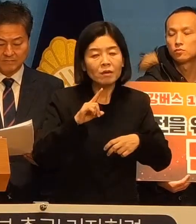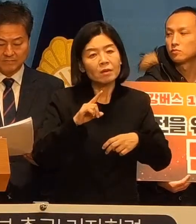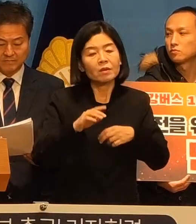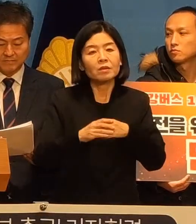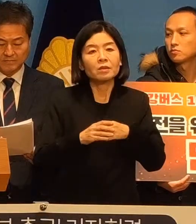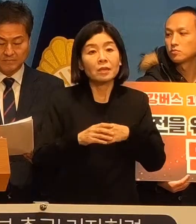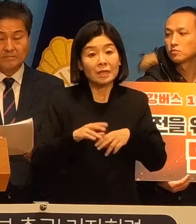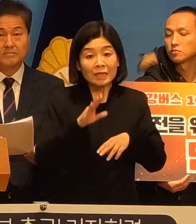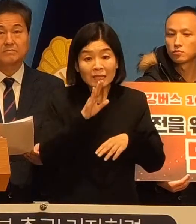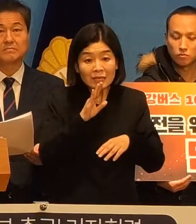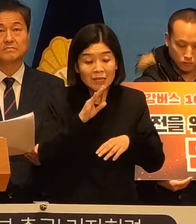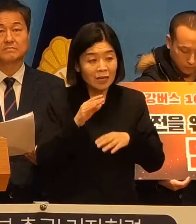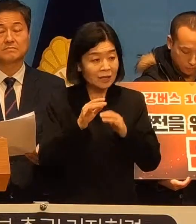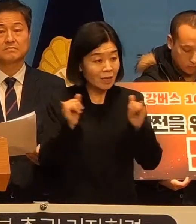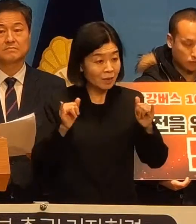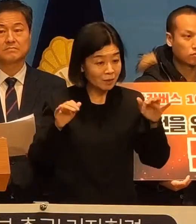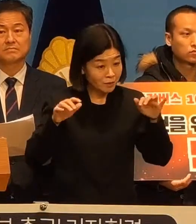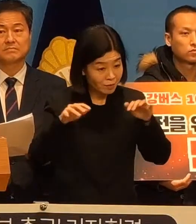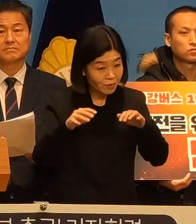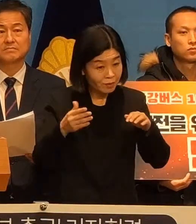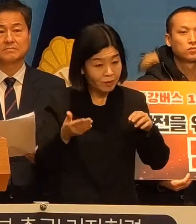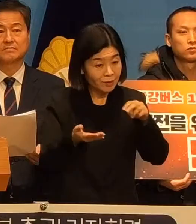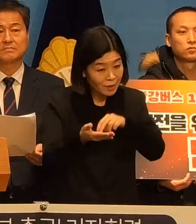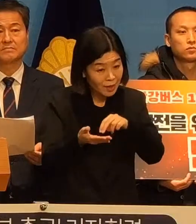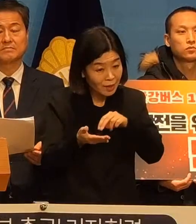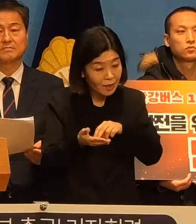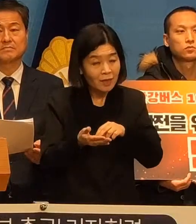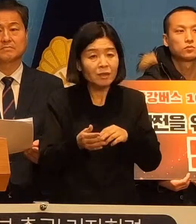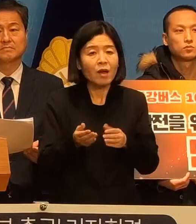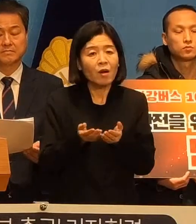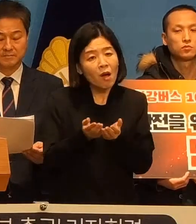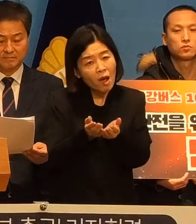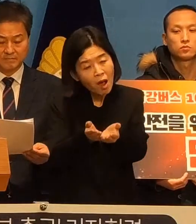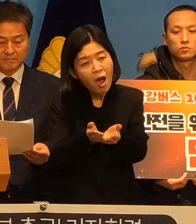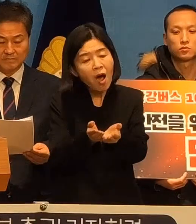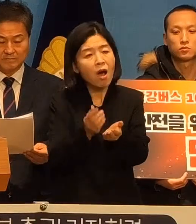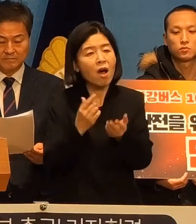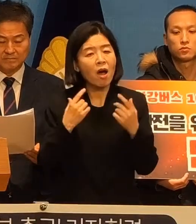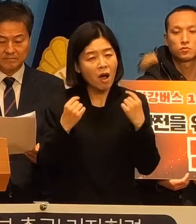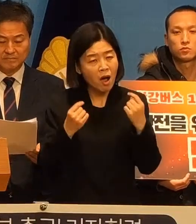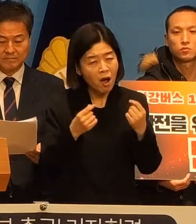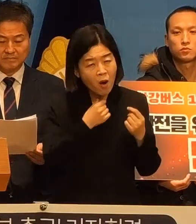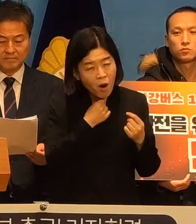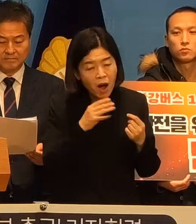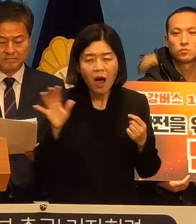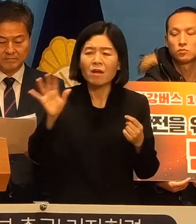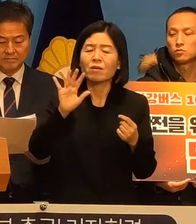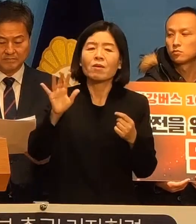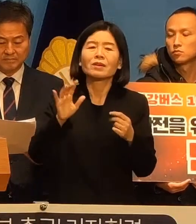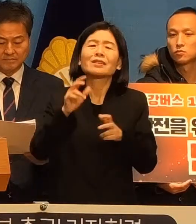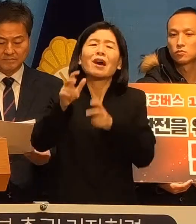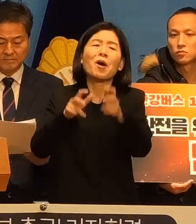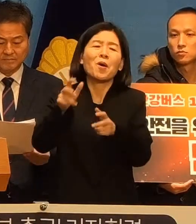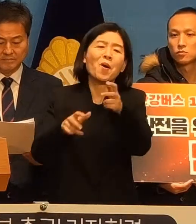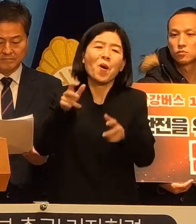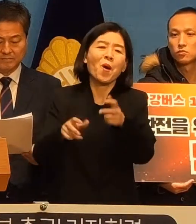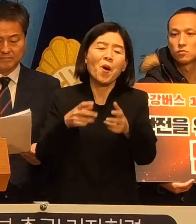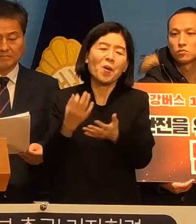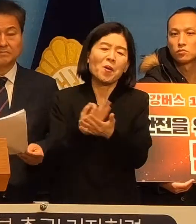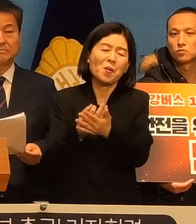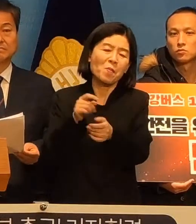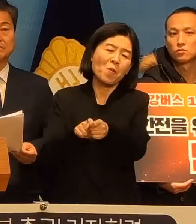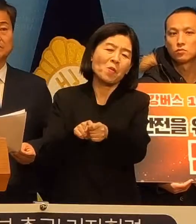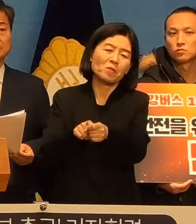대중교통 수단으로서의 한강버스를 유지하고자 하는 욕망보다는 사업으로서 한강버스를 유지시키고자 하는